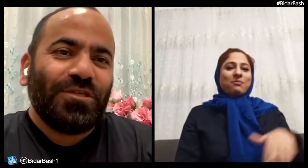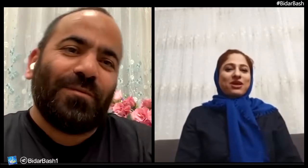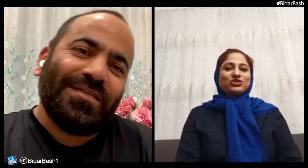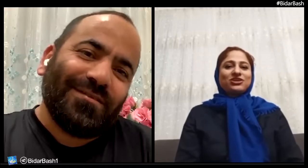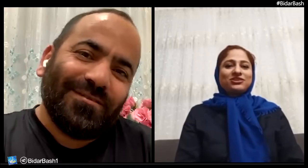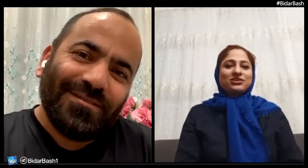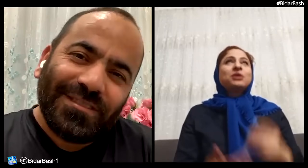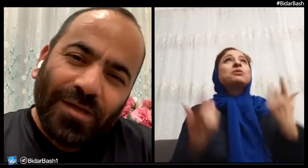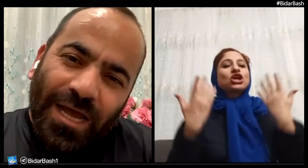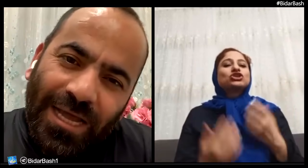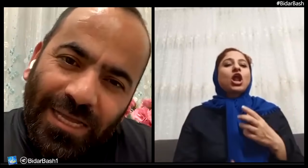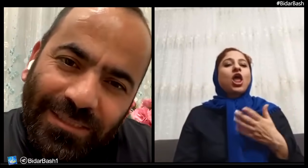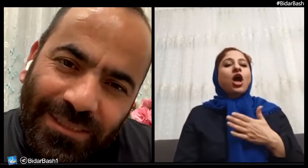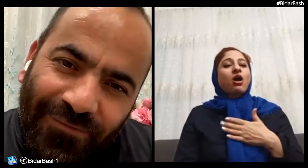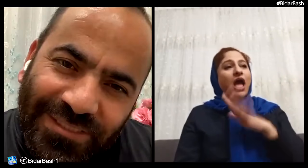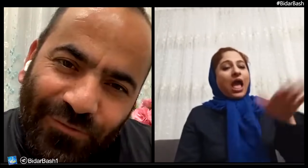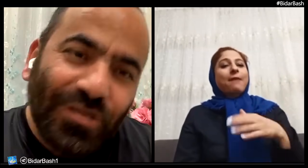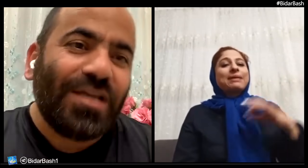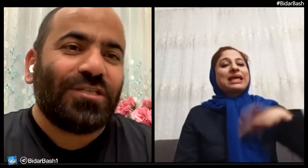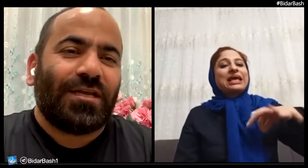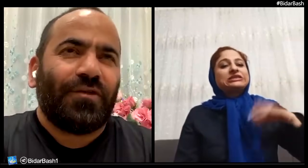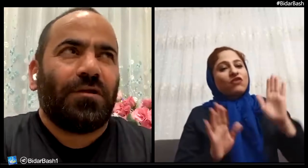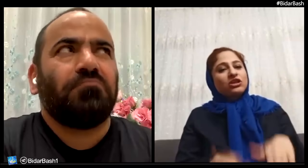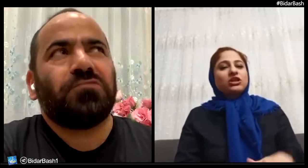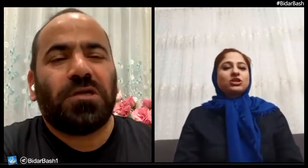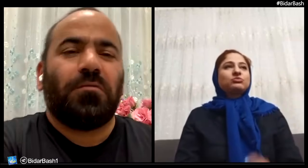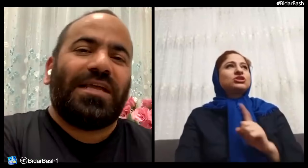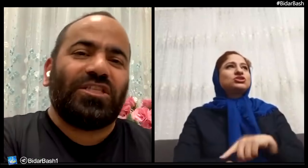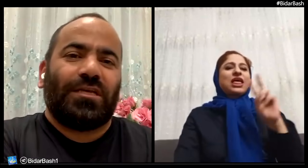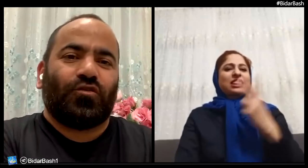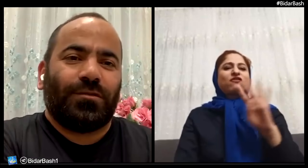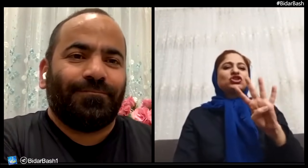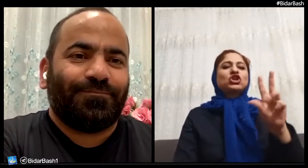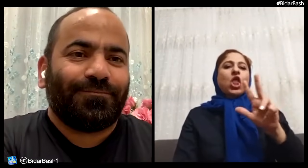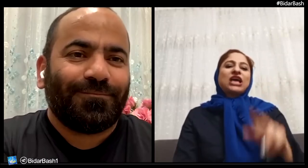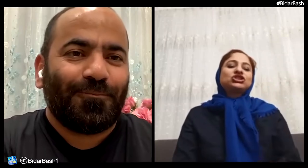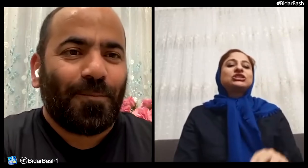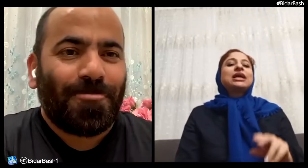انشاءالله مفید باشه بحثا. ساعت 12:48 فکر کنم 45 دقیقه شد.